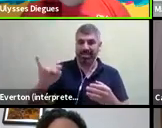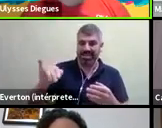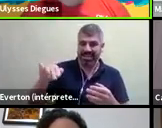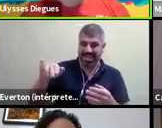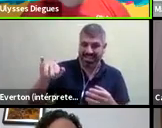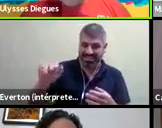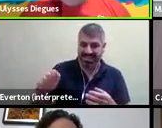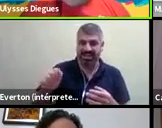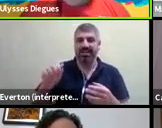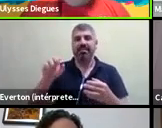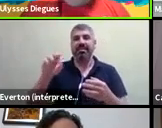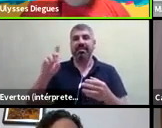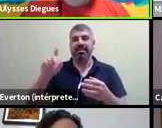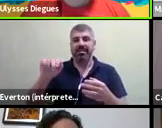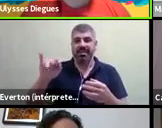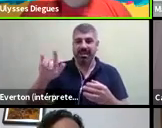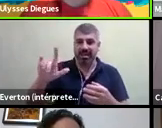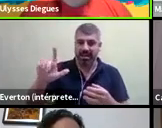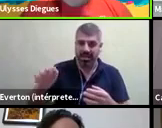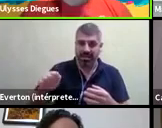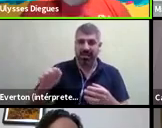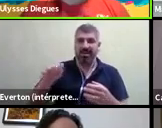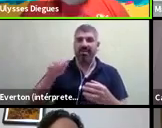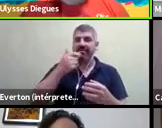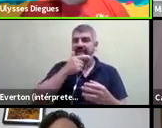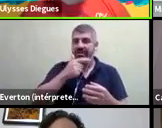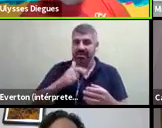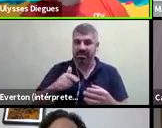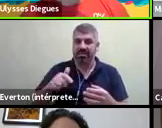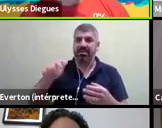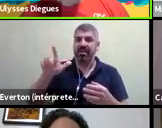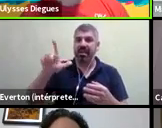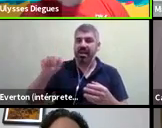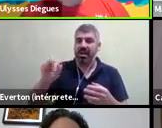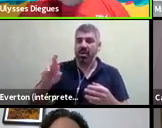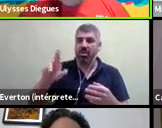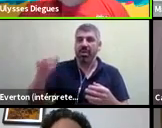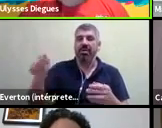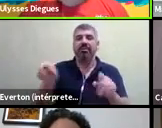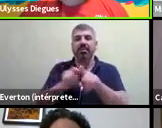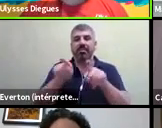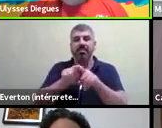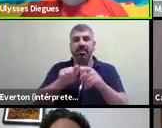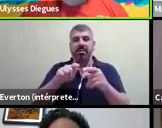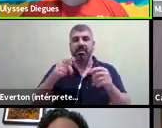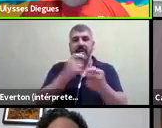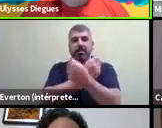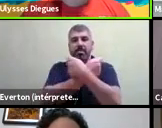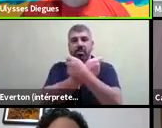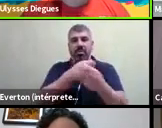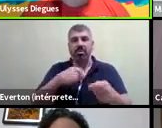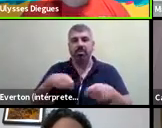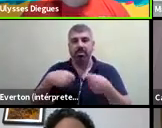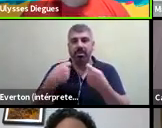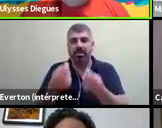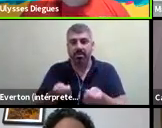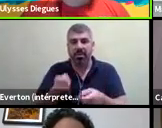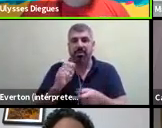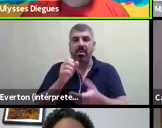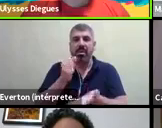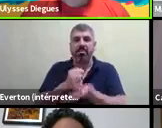Daniela Vieira, Fernanda Liberali, Laura Fortes e a PUC São Paulo por apoiar e dar voz ao nosso projeto